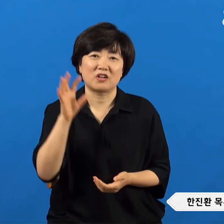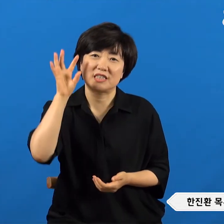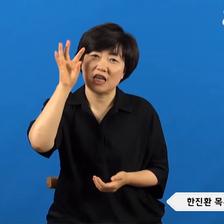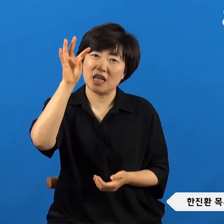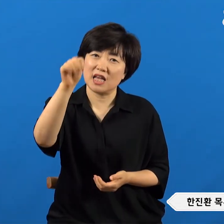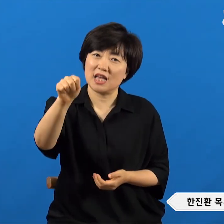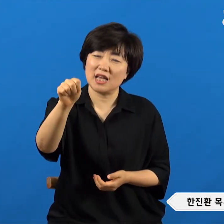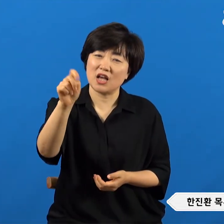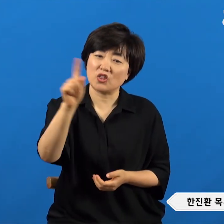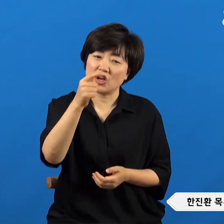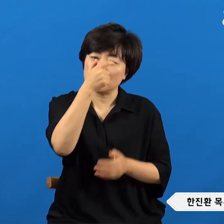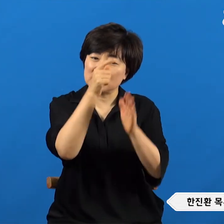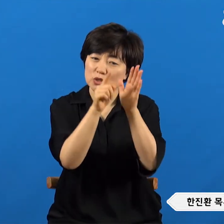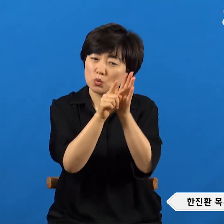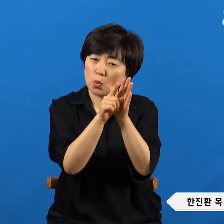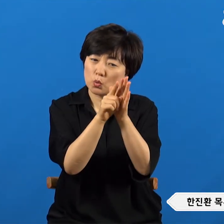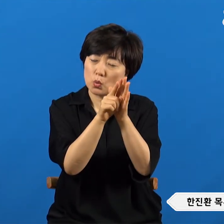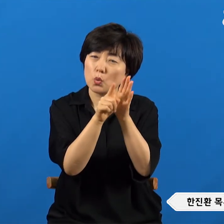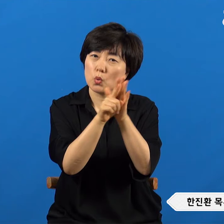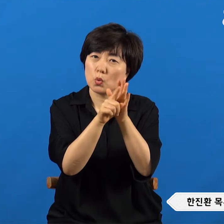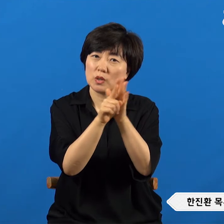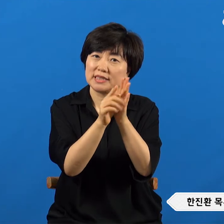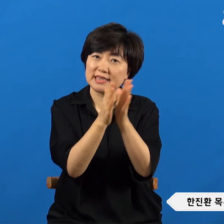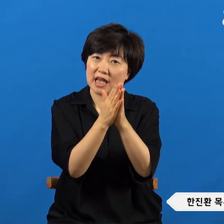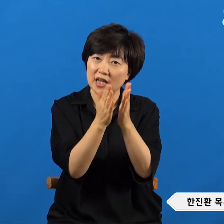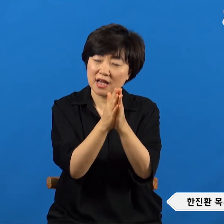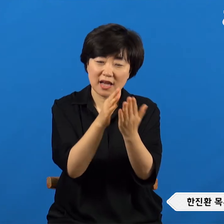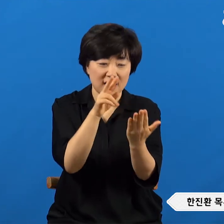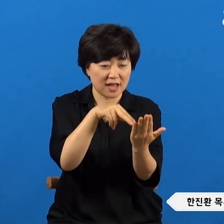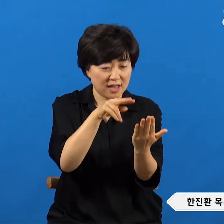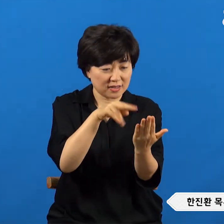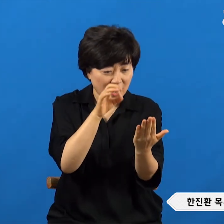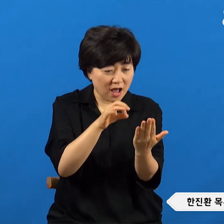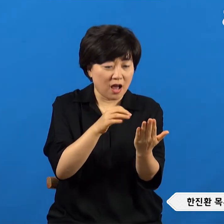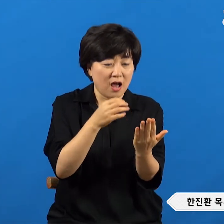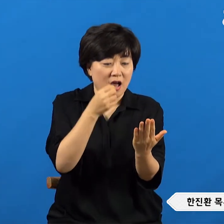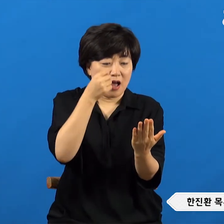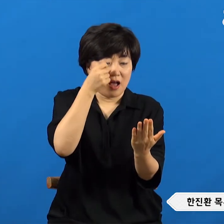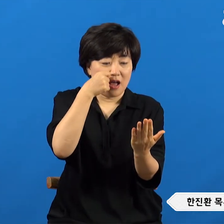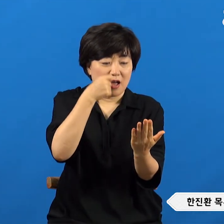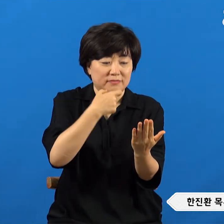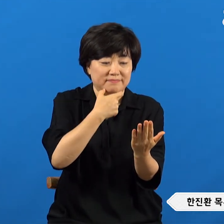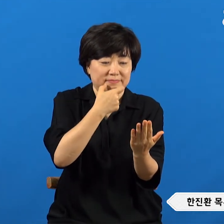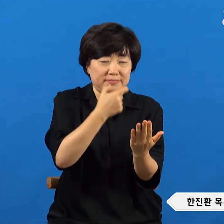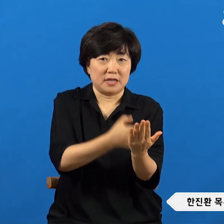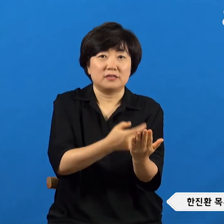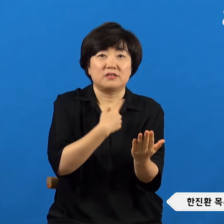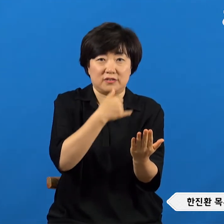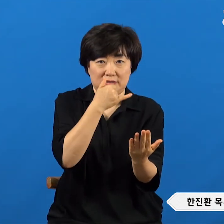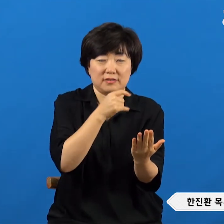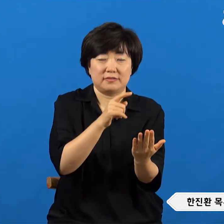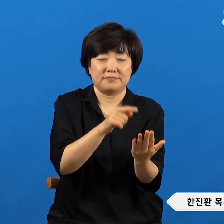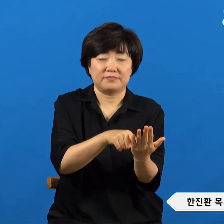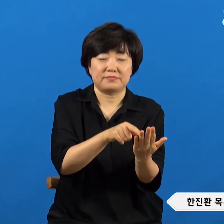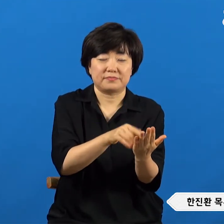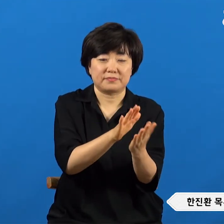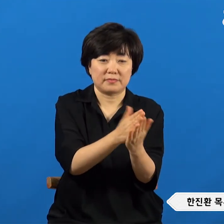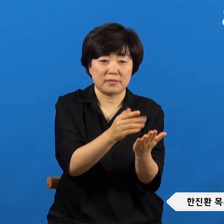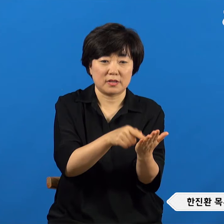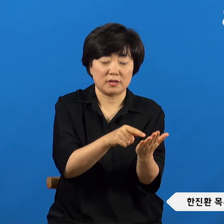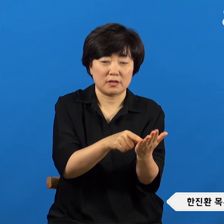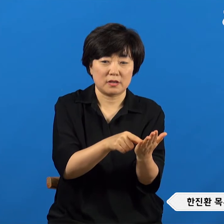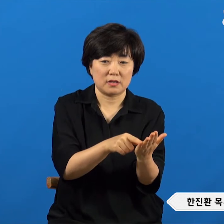언젠가 어느 기독교 잡지를 읽다가 눈시울이 뜨거워진 적이 있습니다. 그분은